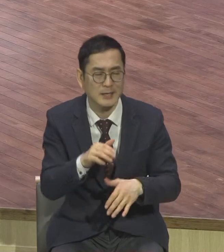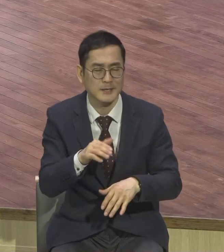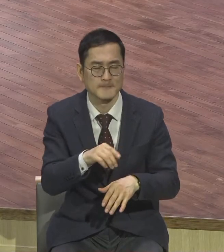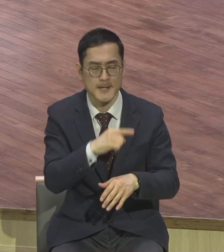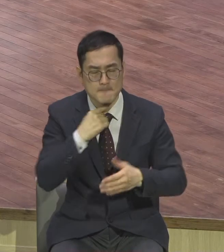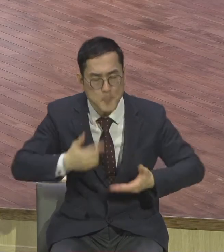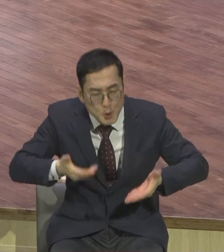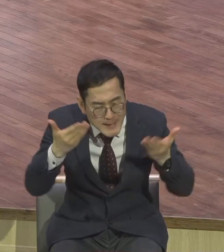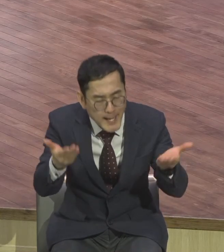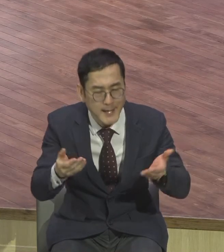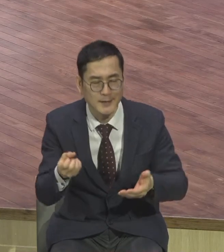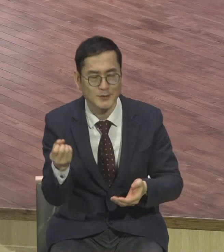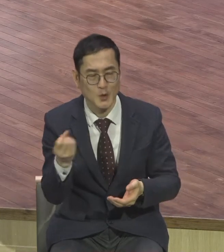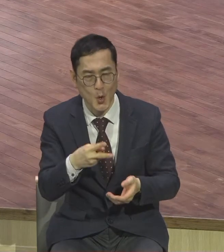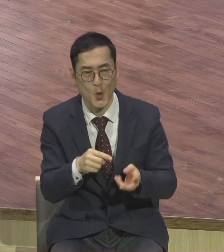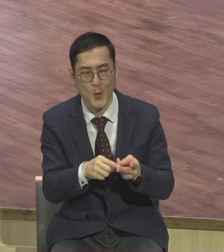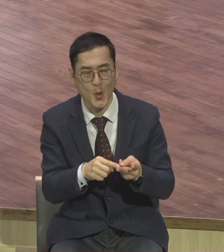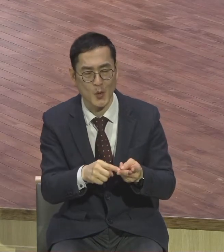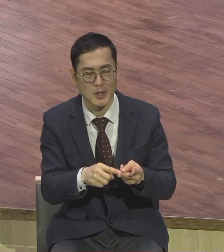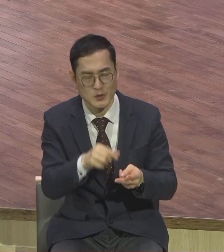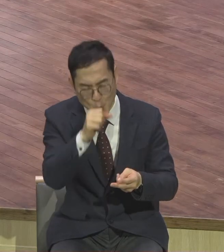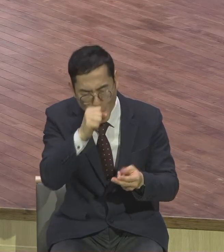겸손 구제